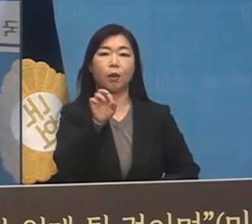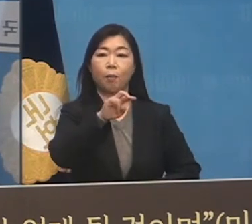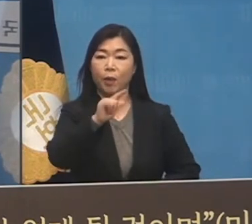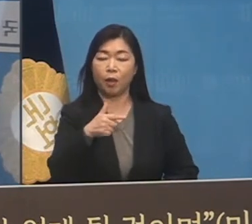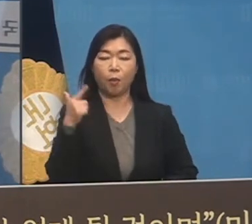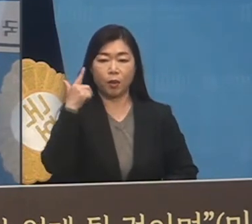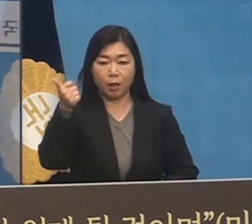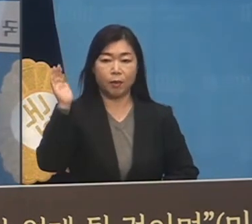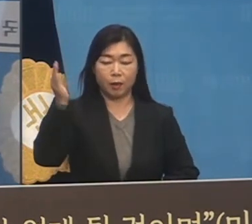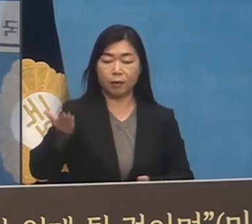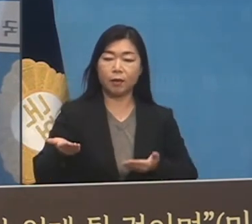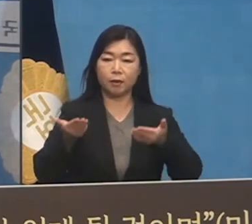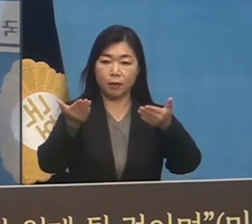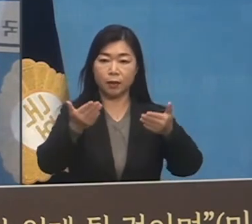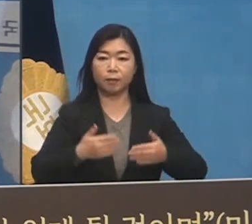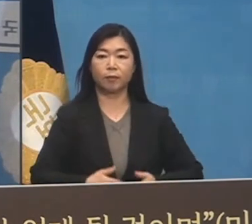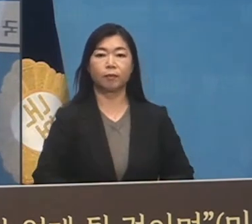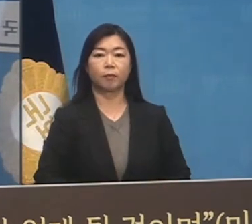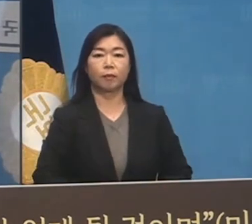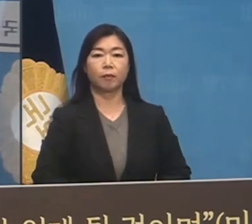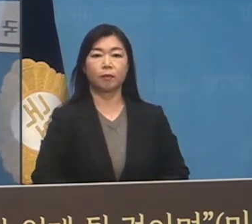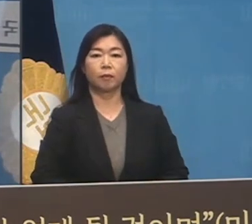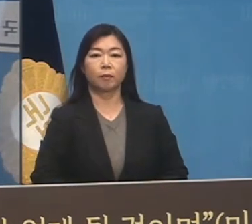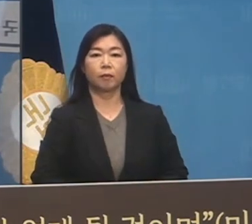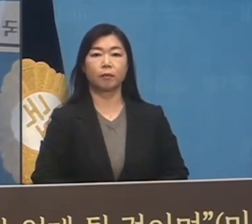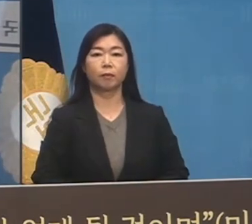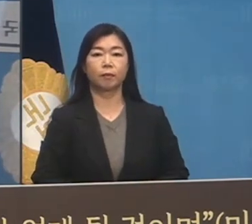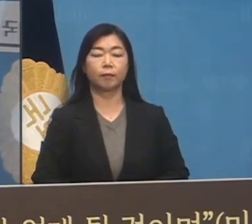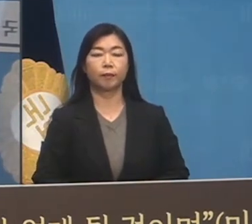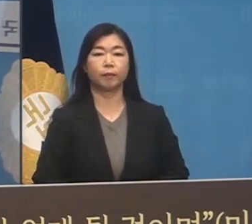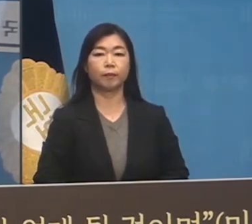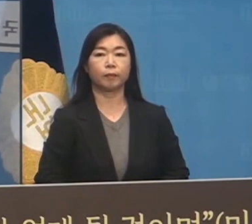목사님께서 말씀을 이어주시겠습니다.